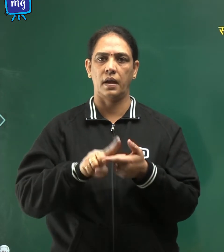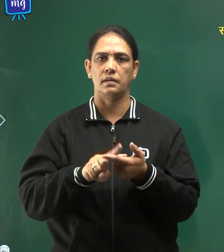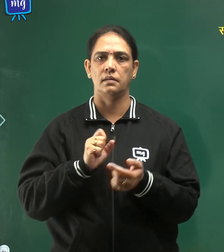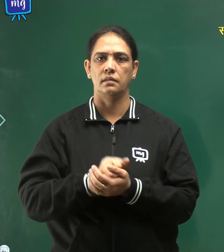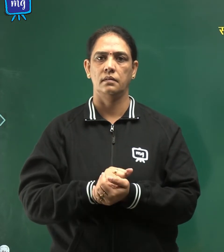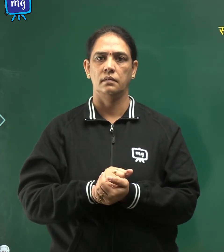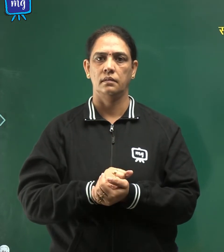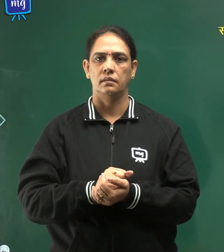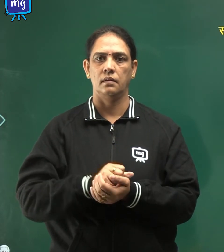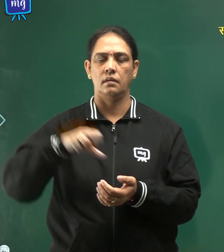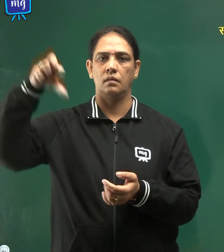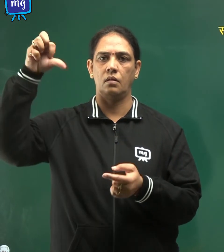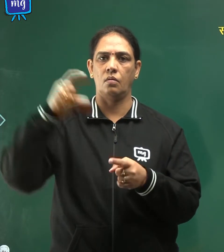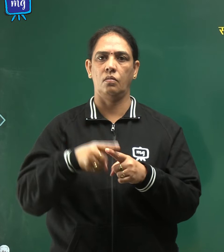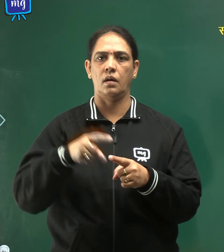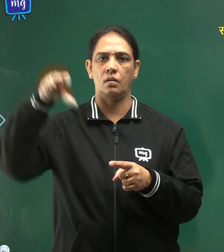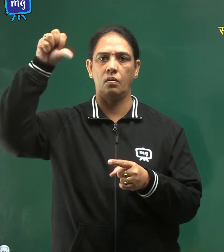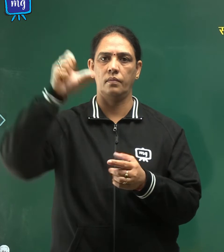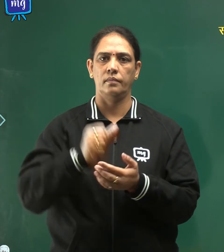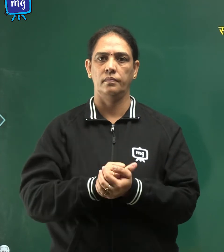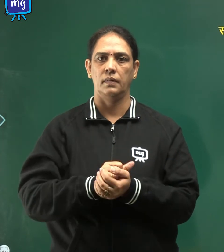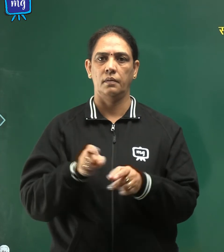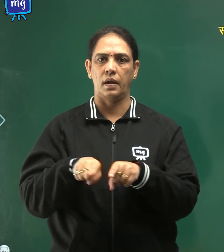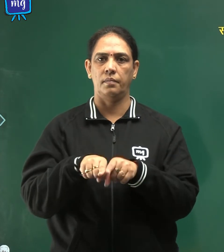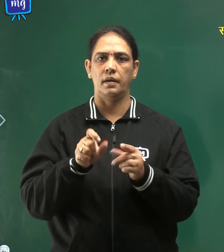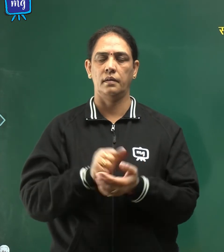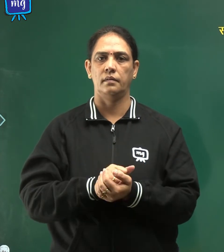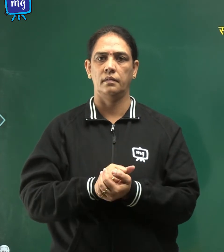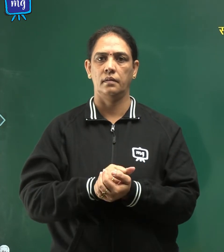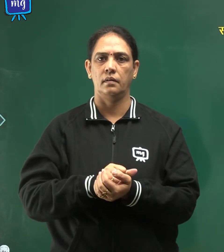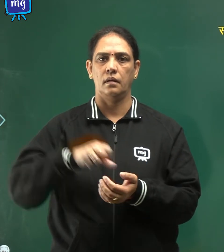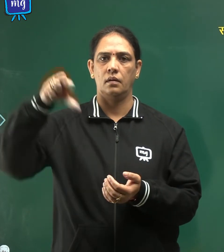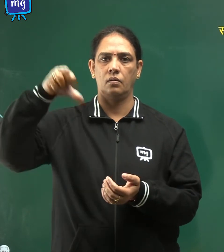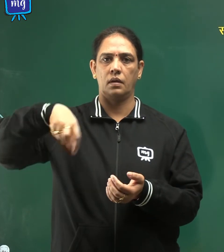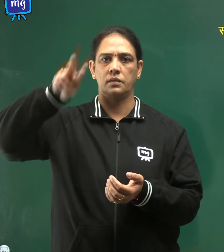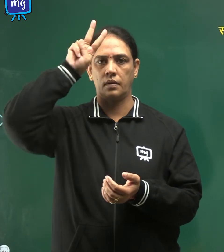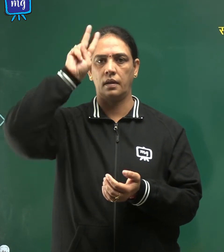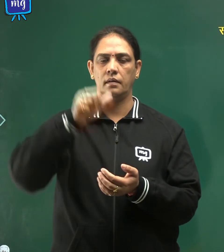प्लस 9 गुणा 9 बराबर 9 का स्क्वायर।